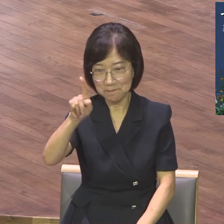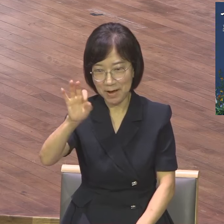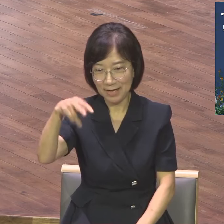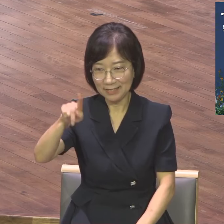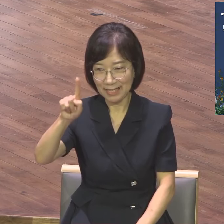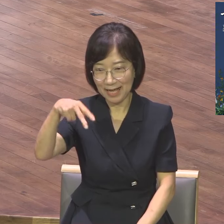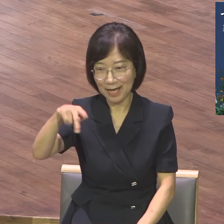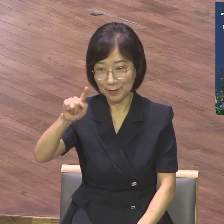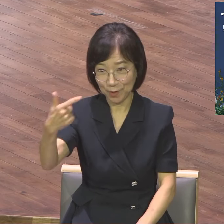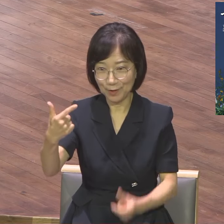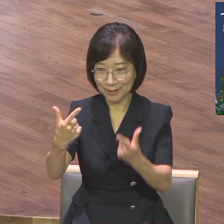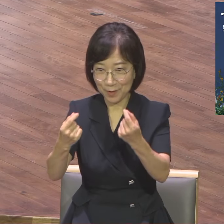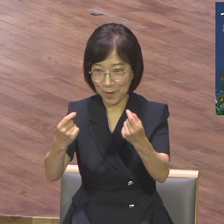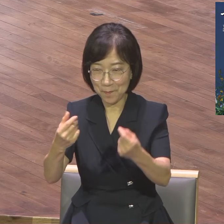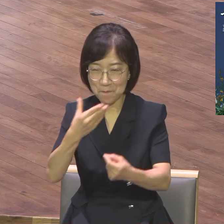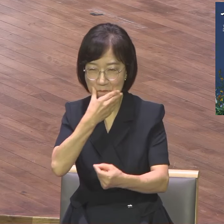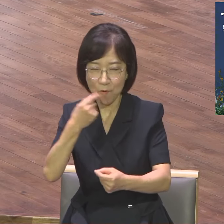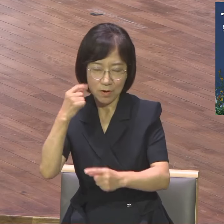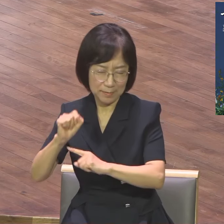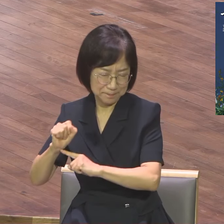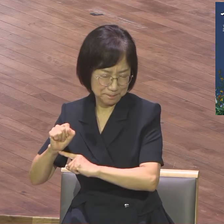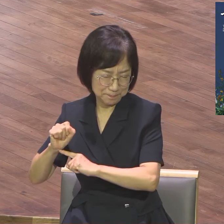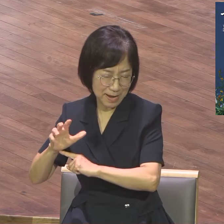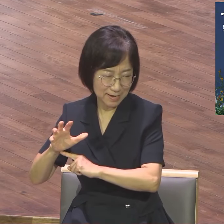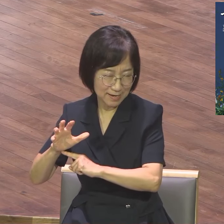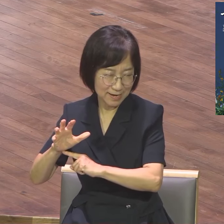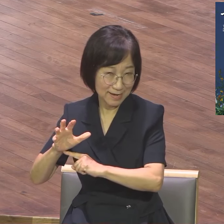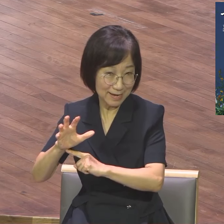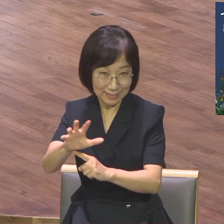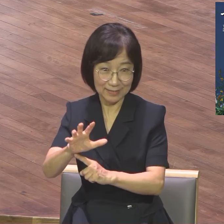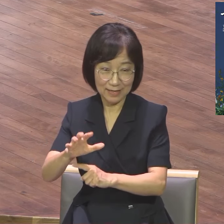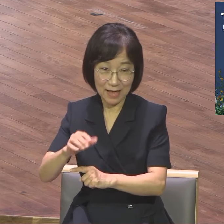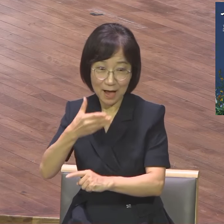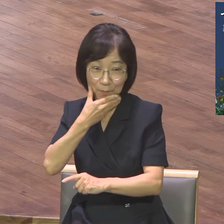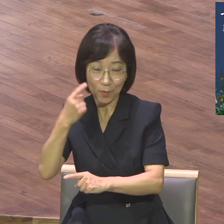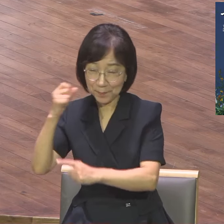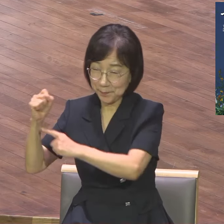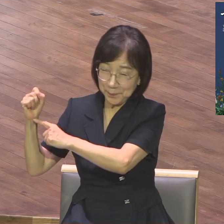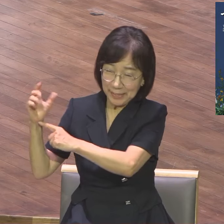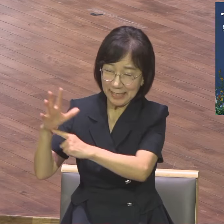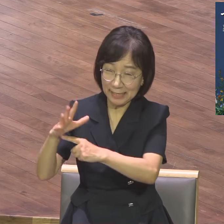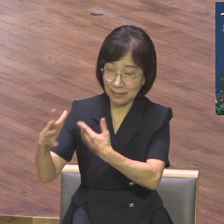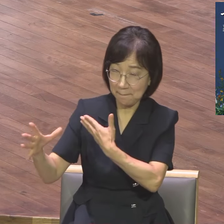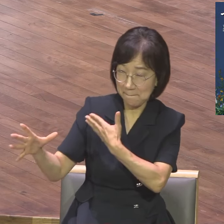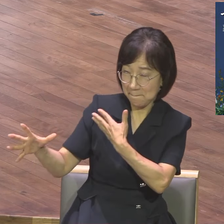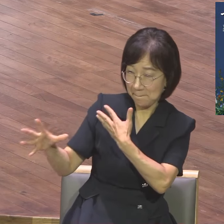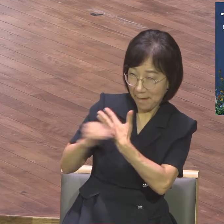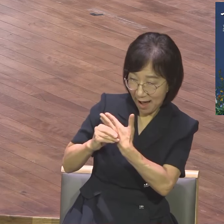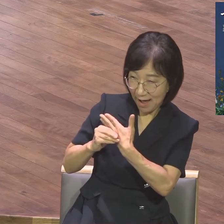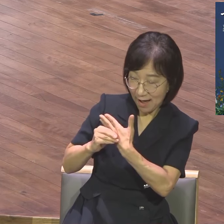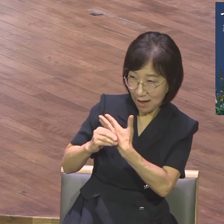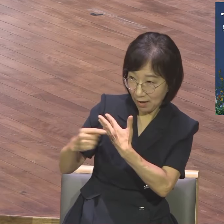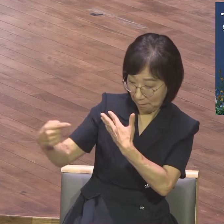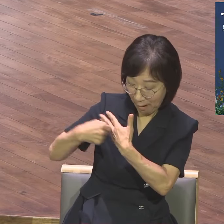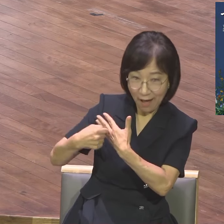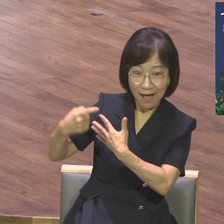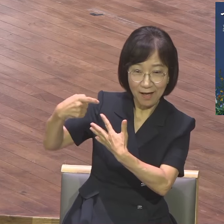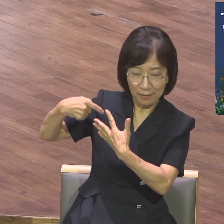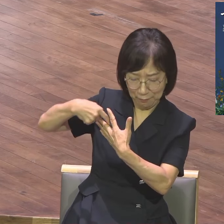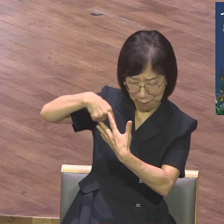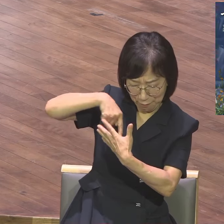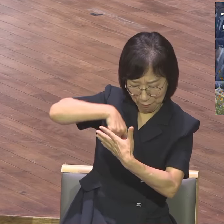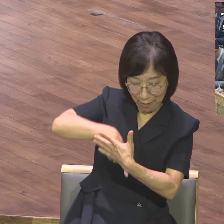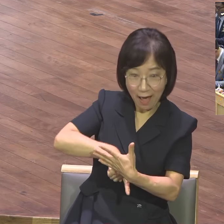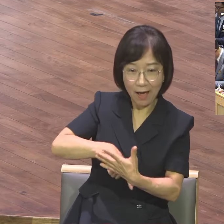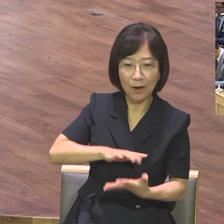영적 방사선 복음의 광채를 한 번이라도 쬐인 사람은 놀라운 변화가